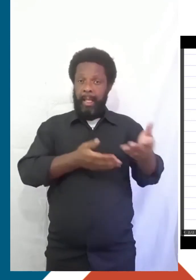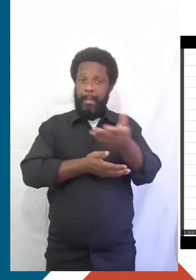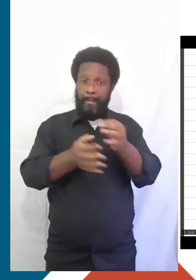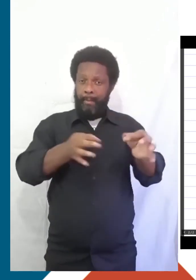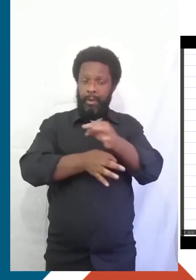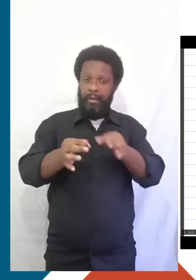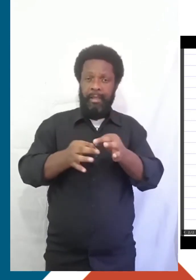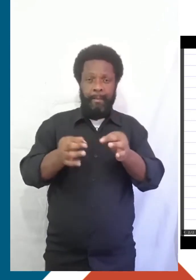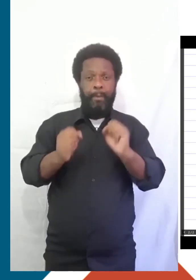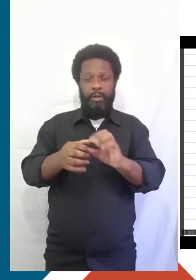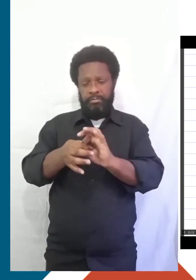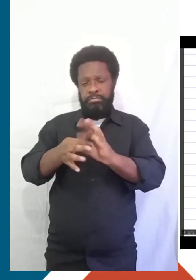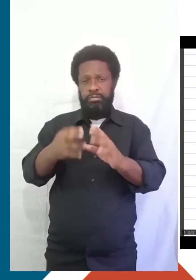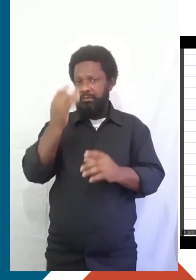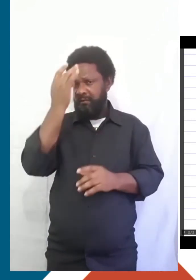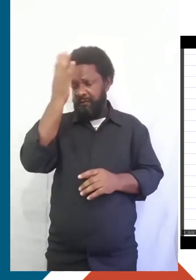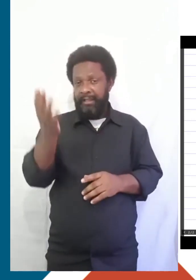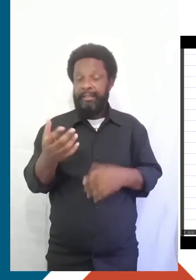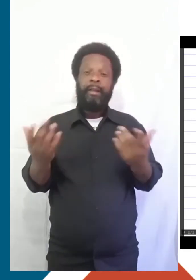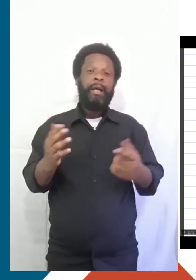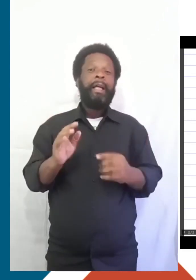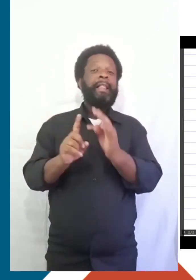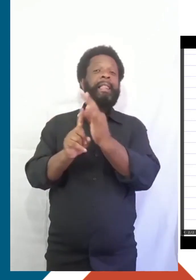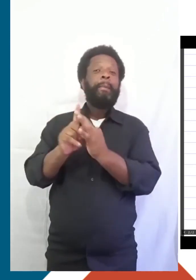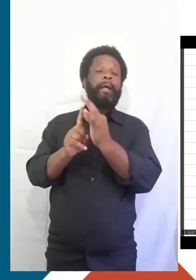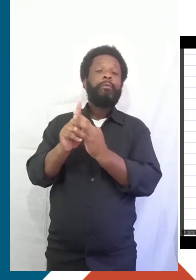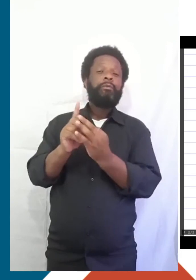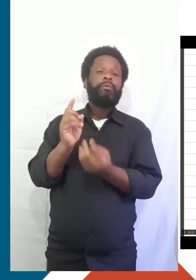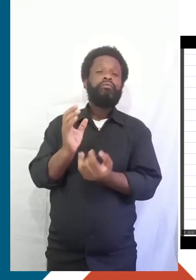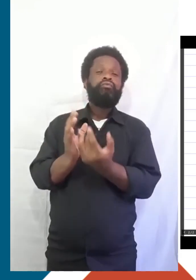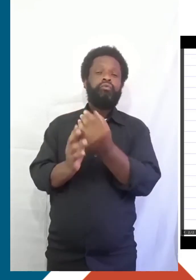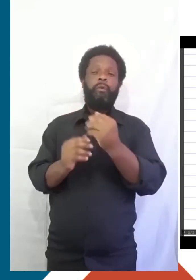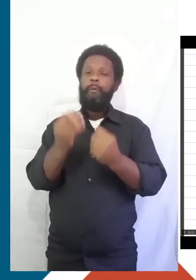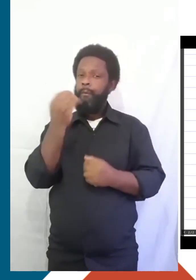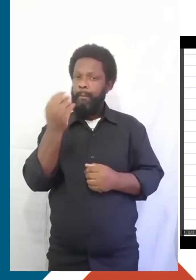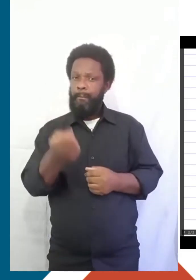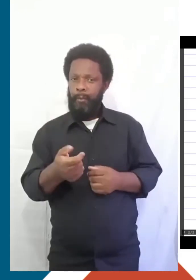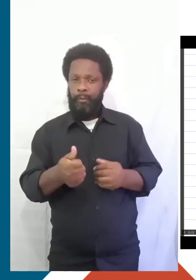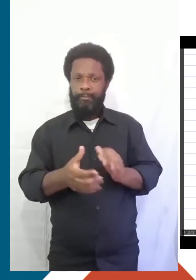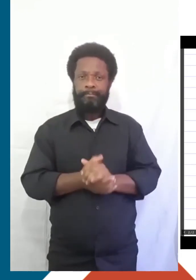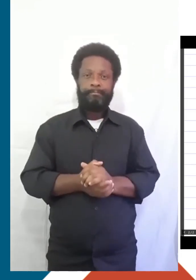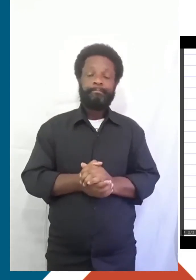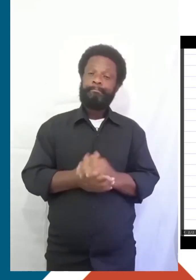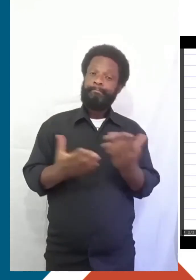essa ligação intermolecular. Portanto, a temperatura de ebulição vai ser mais